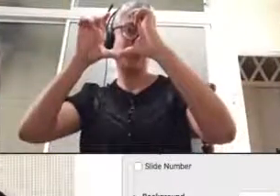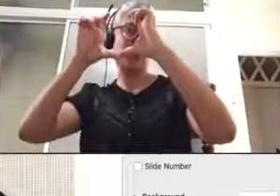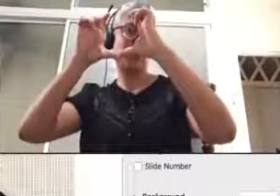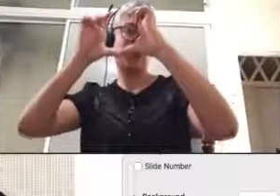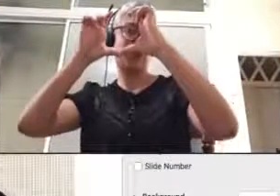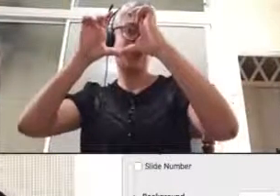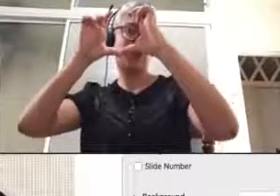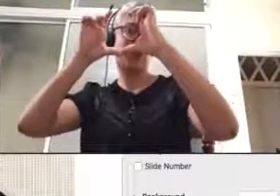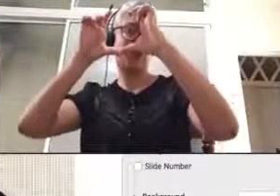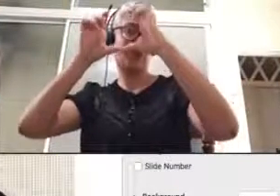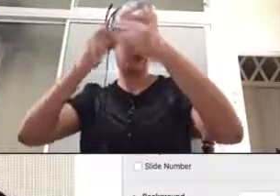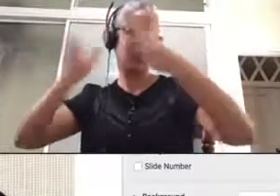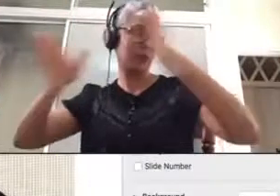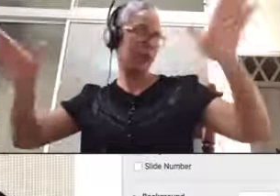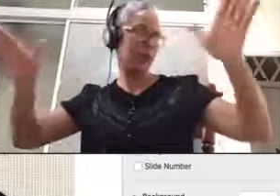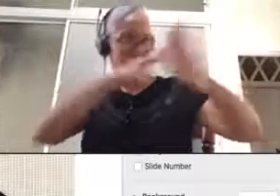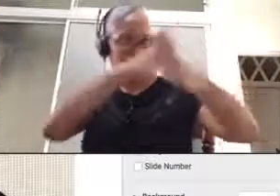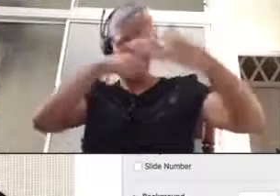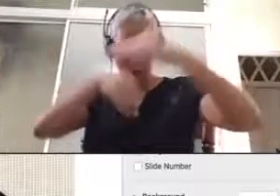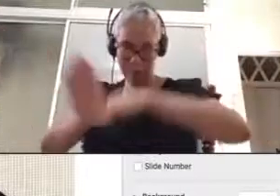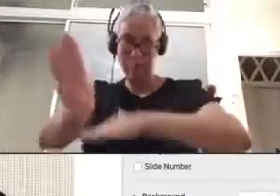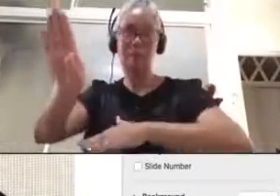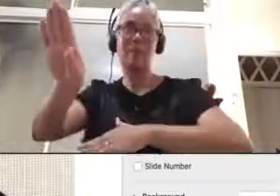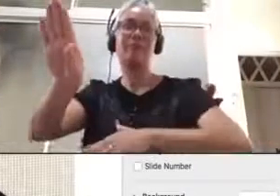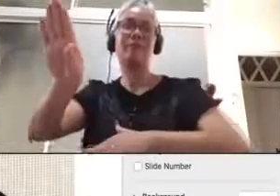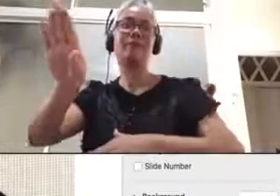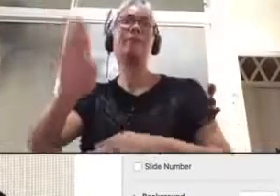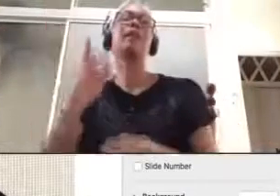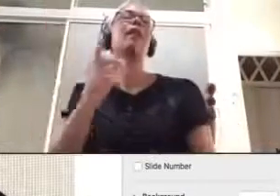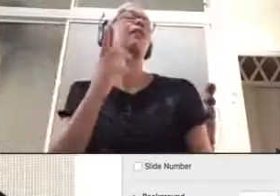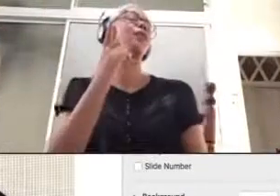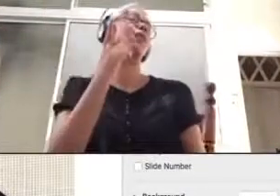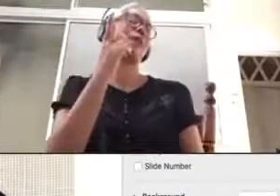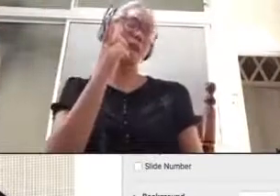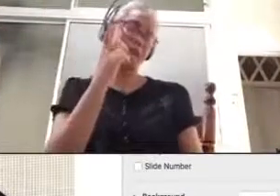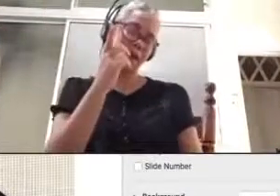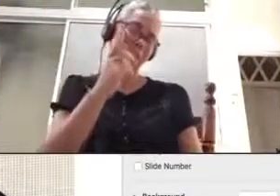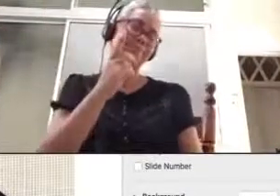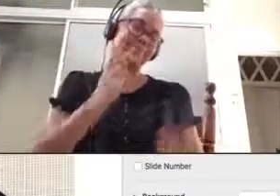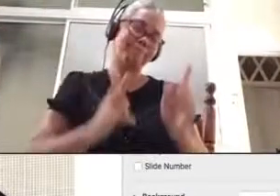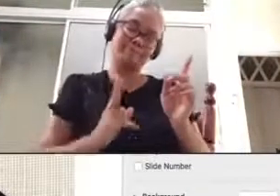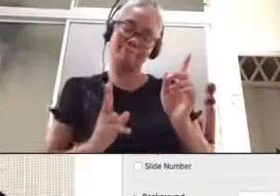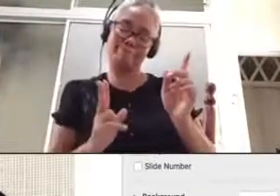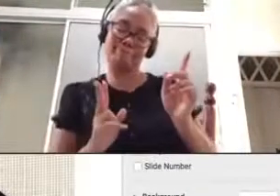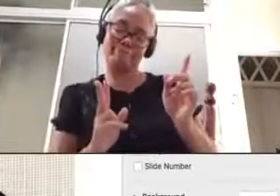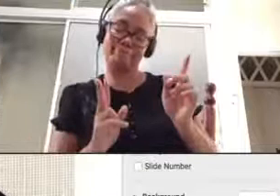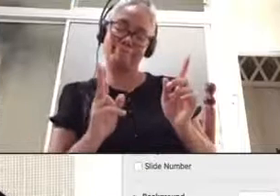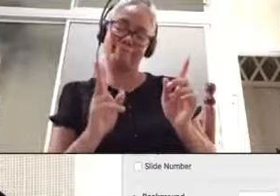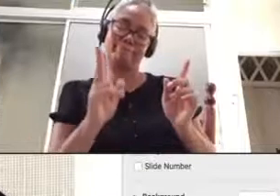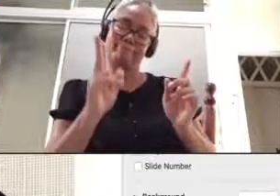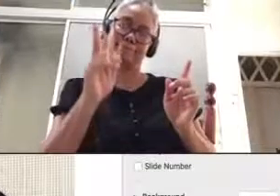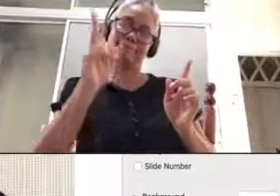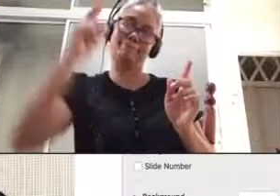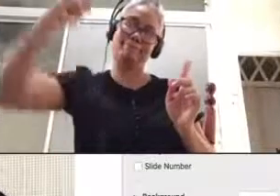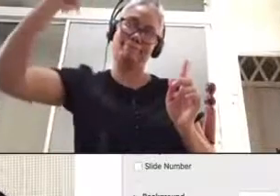Es la puerta. Entonces recortaron 4 esquinitas